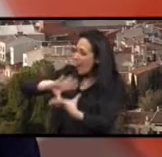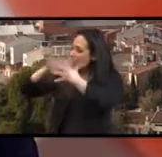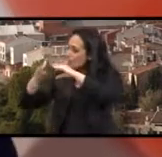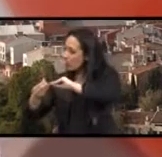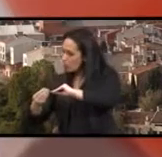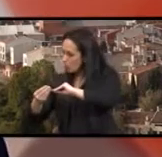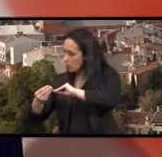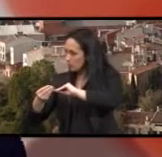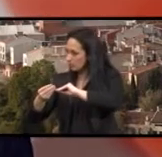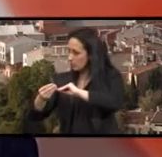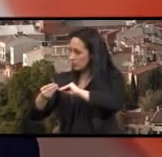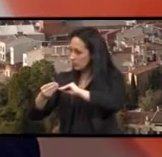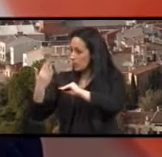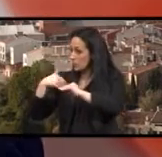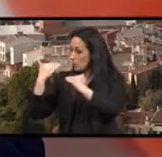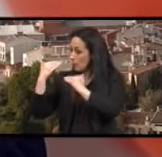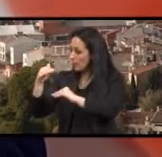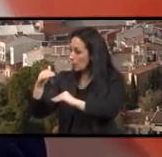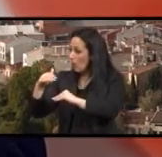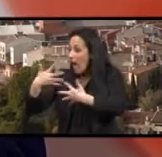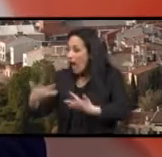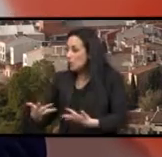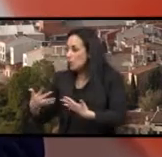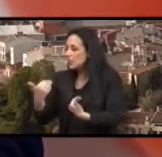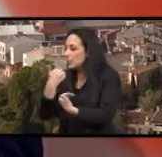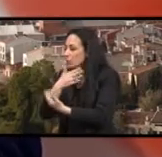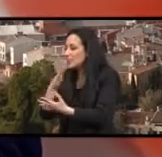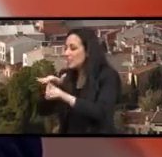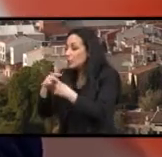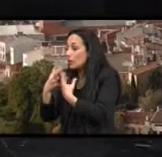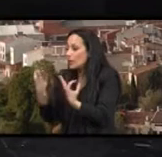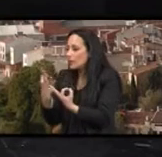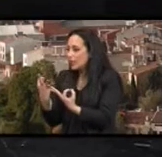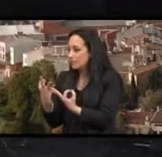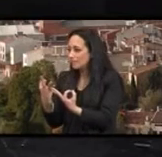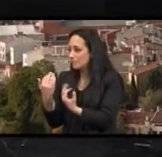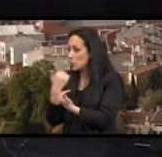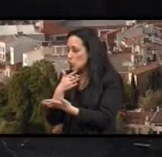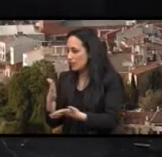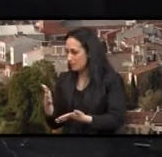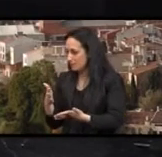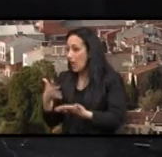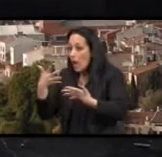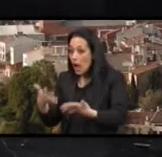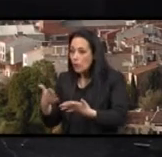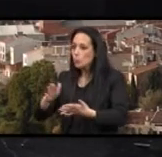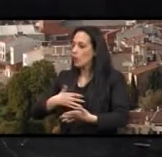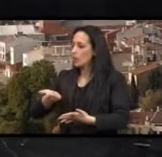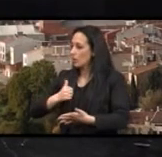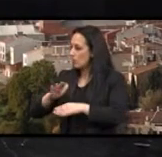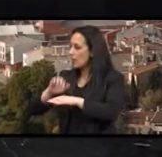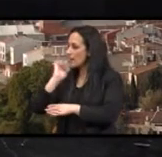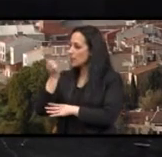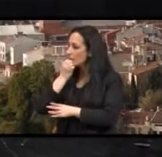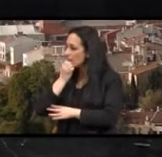persona amb discapacitat. Ara no sé com està, la veritat, no ho sé. Però... Des d'aquí el que podem fer, Oriol, és reivindicar, una altra cosa que podem fer,